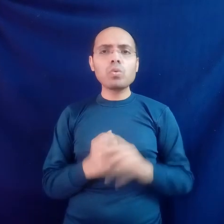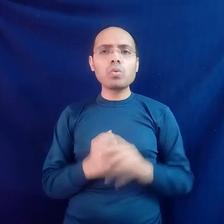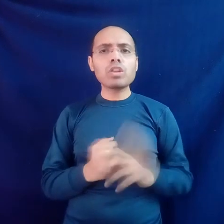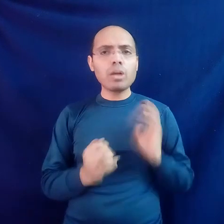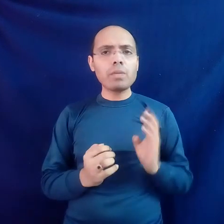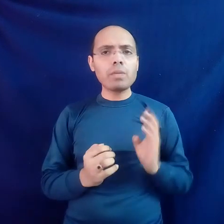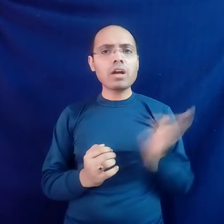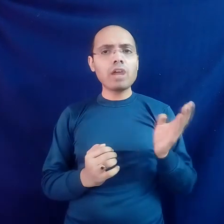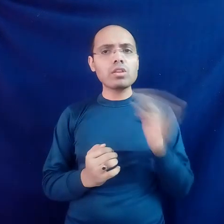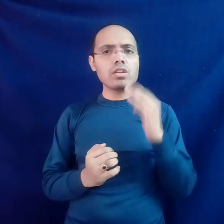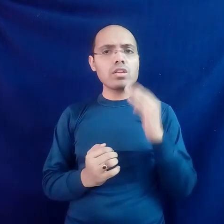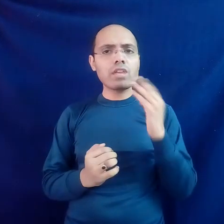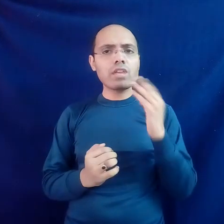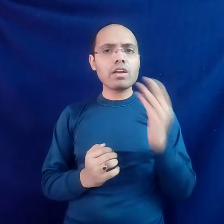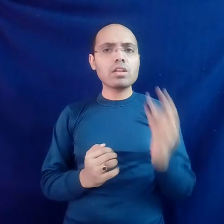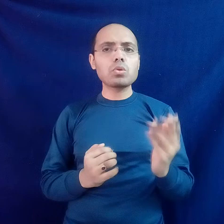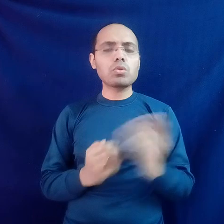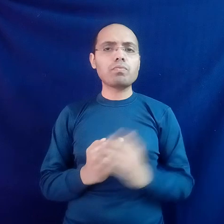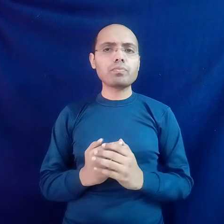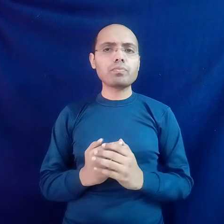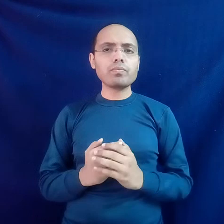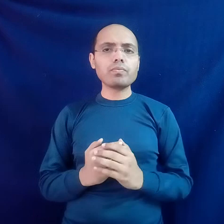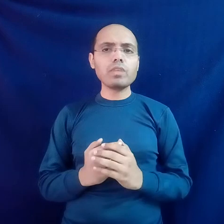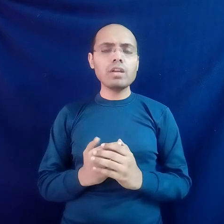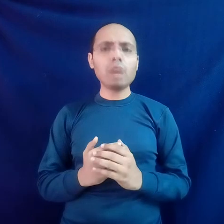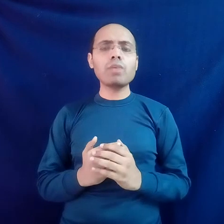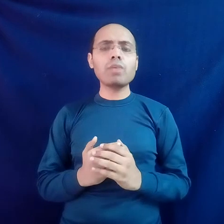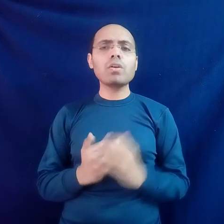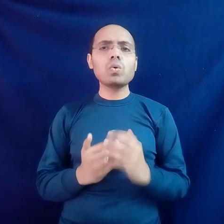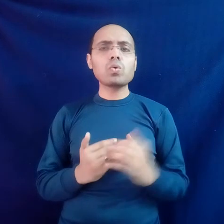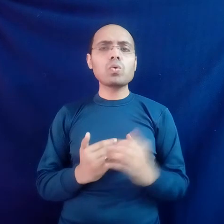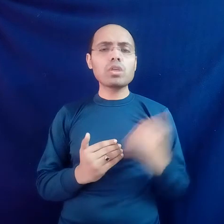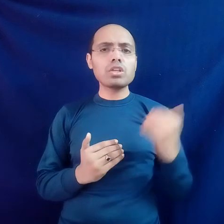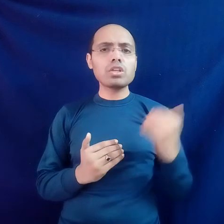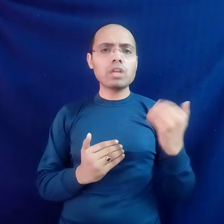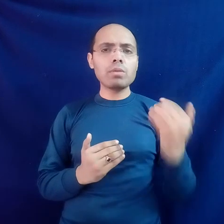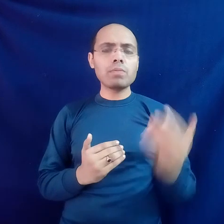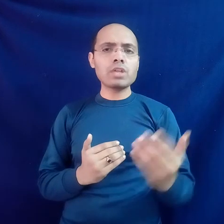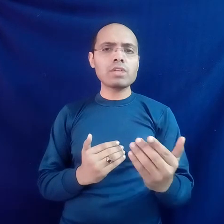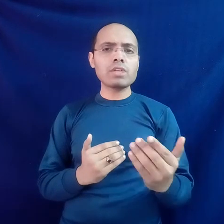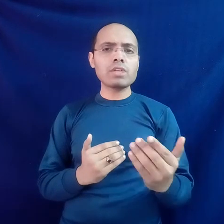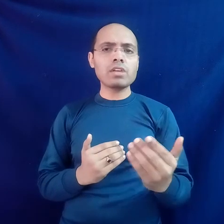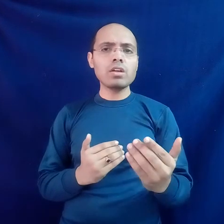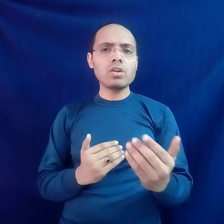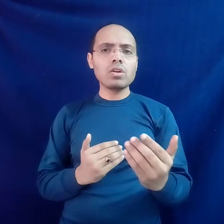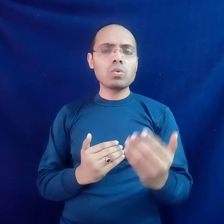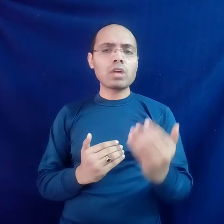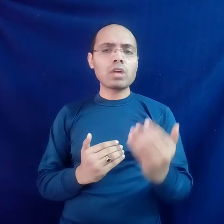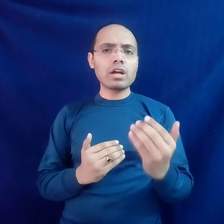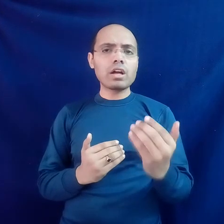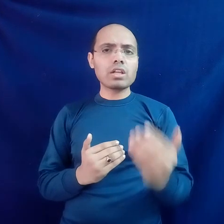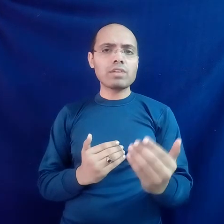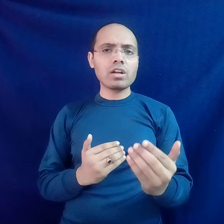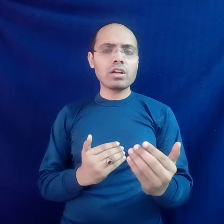उनसे अपना कार्य सिद्धि कराया जाता है दोस्तों, या फिर उनको किसी शरीर में भेज करके उनका अहित करना,